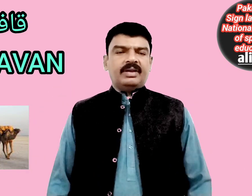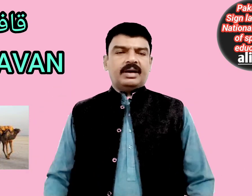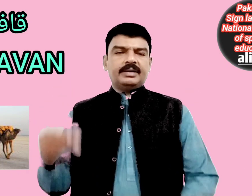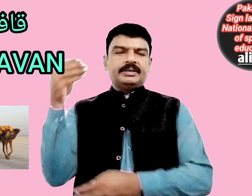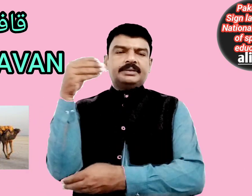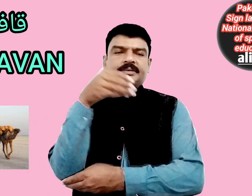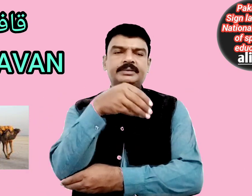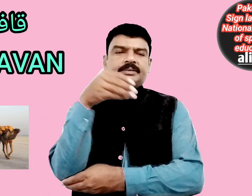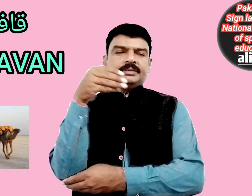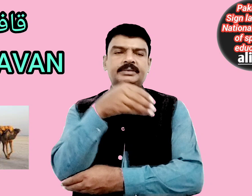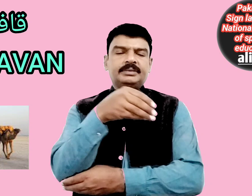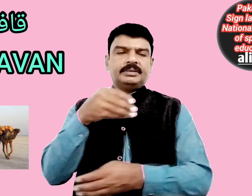قافلہ